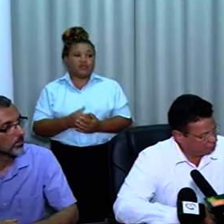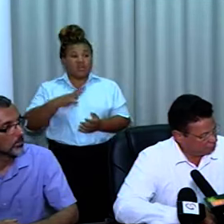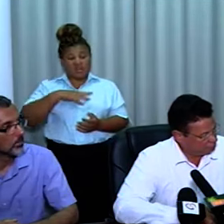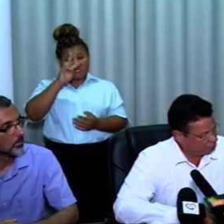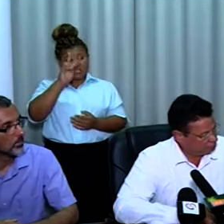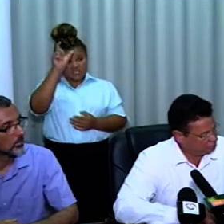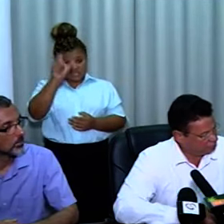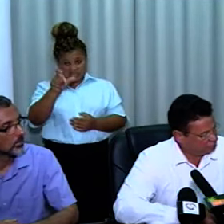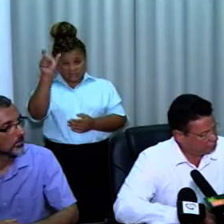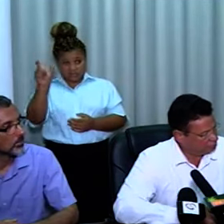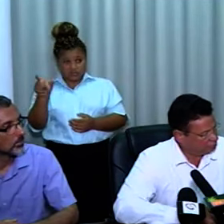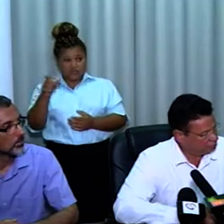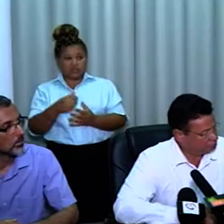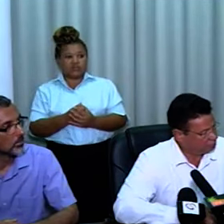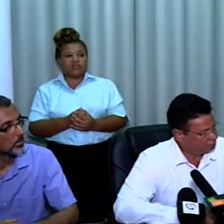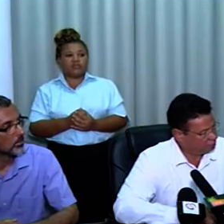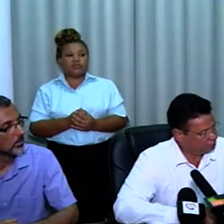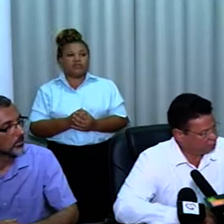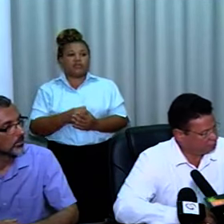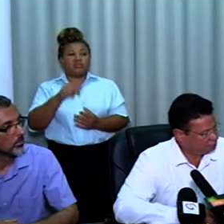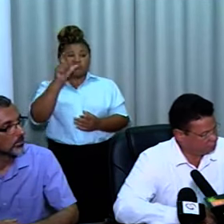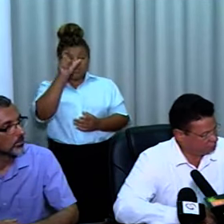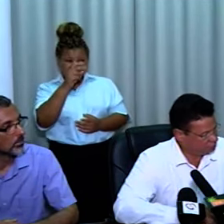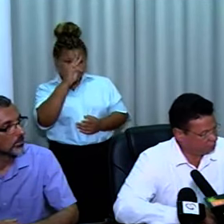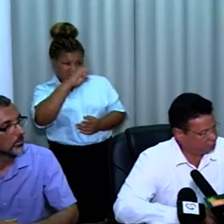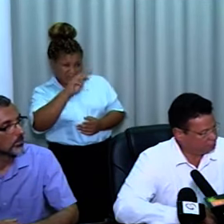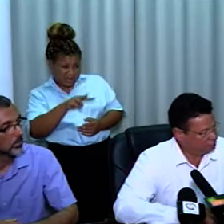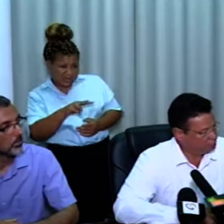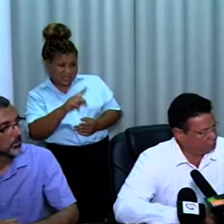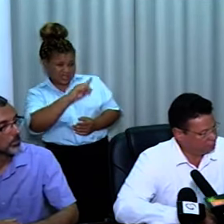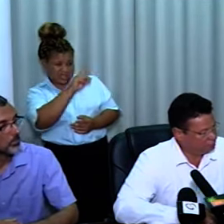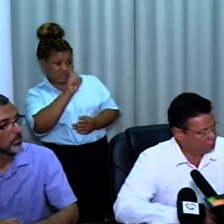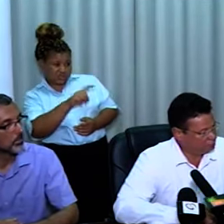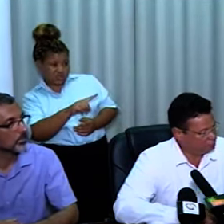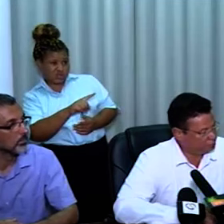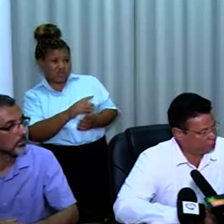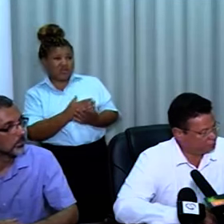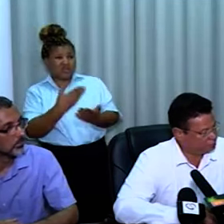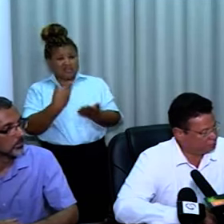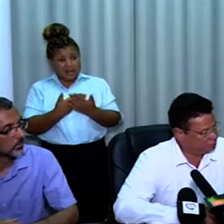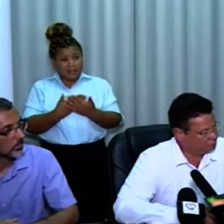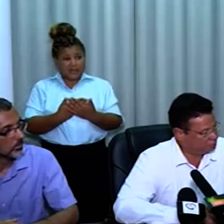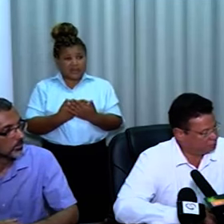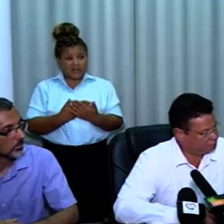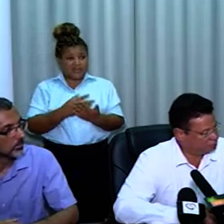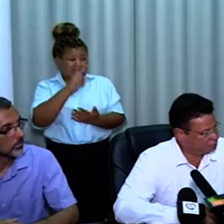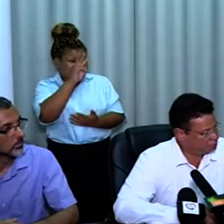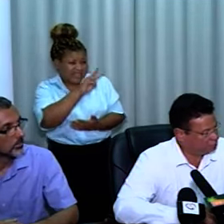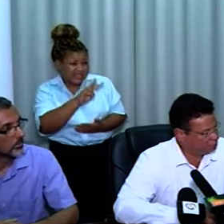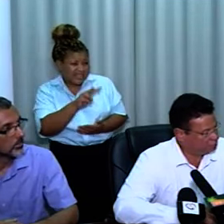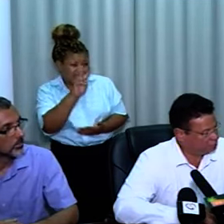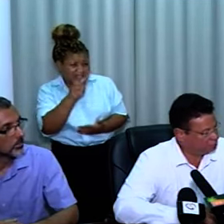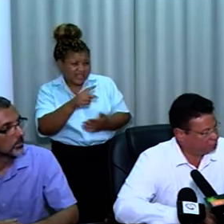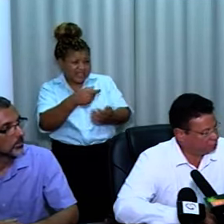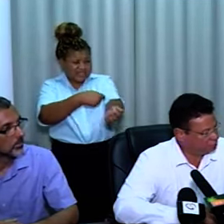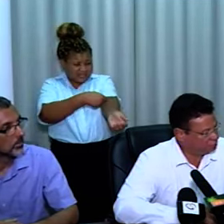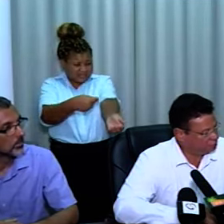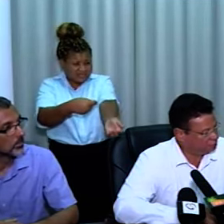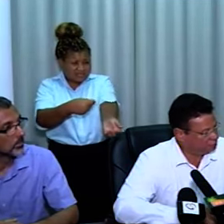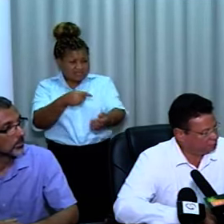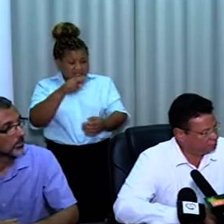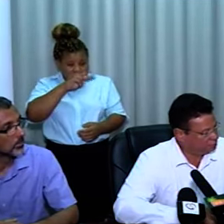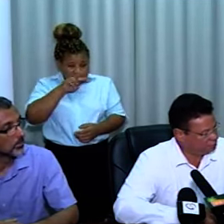Est-ce qu'ils ont un assez de test kit pour ces situations si escalées? Et aussi, le côté sans isolation, est-ce